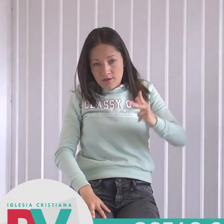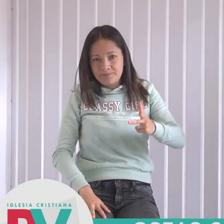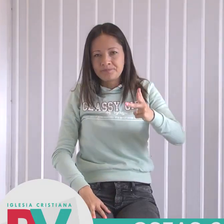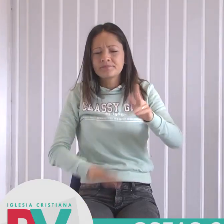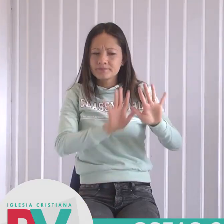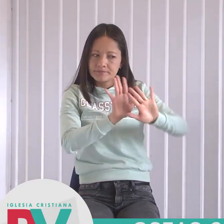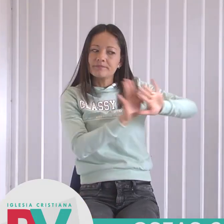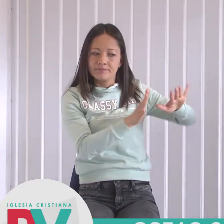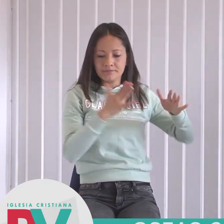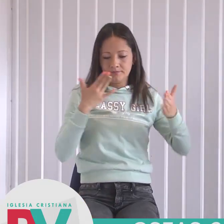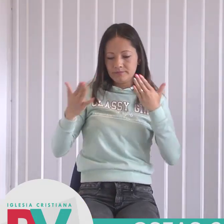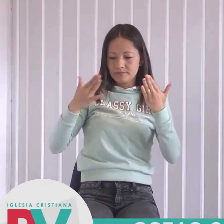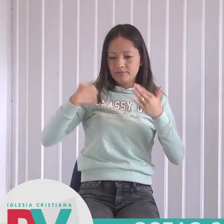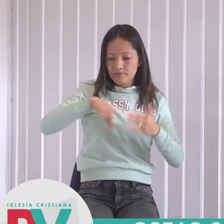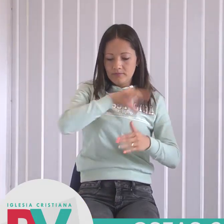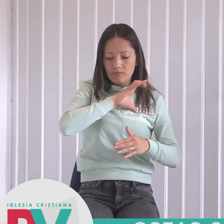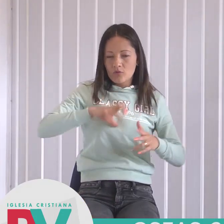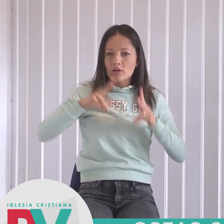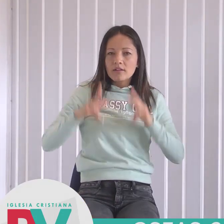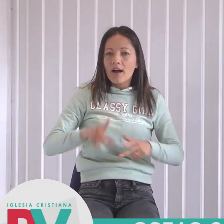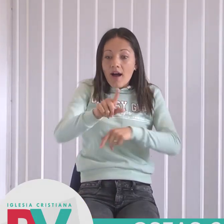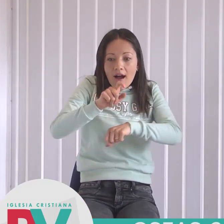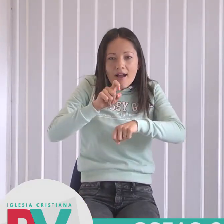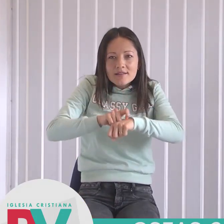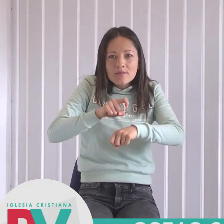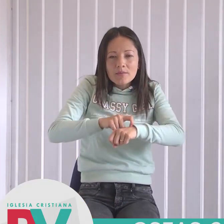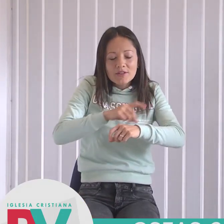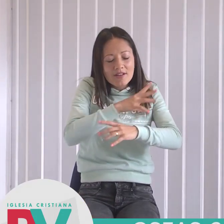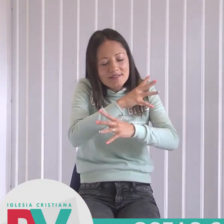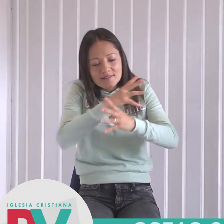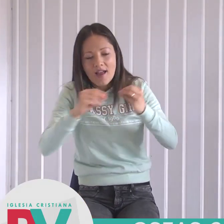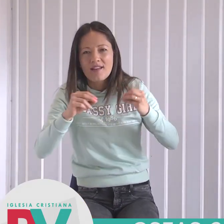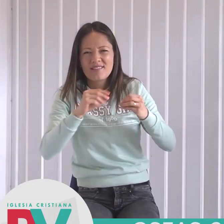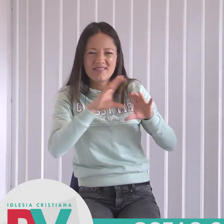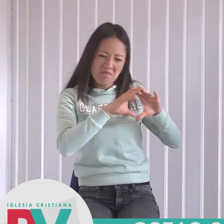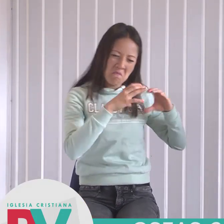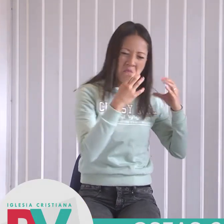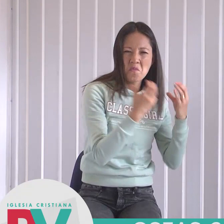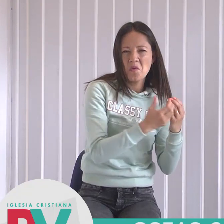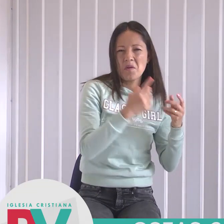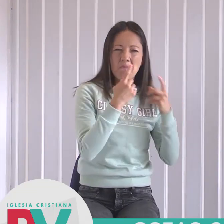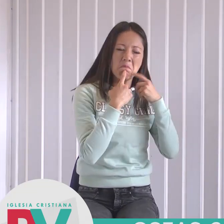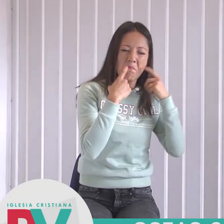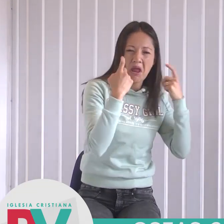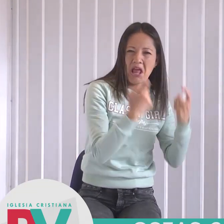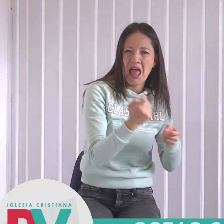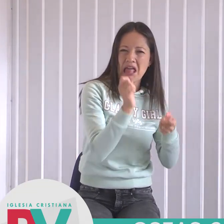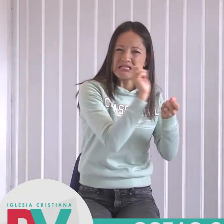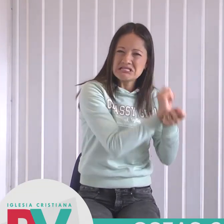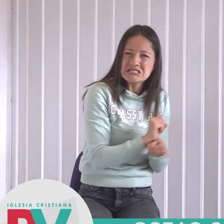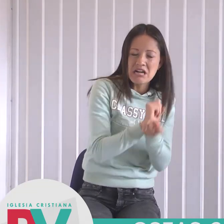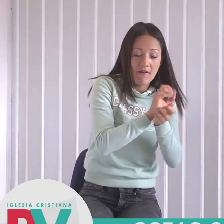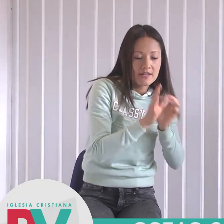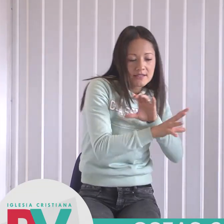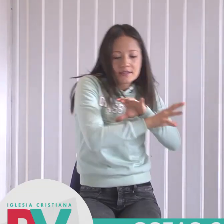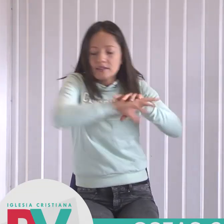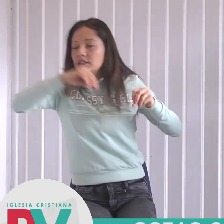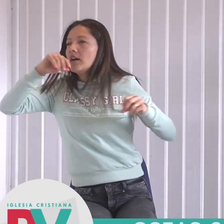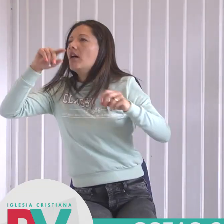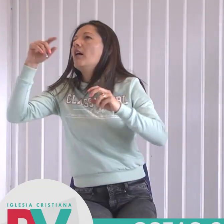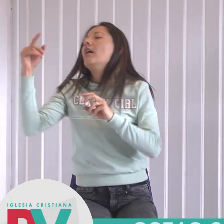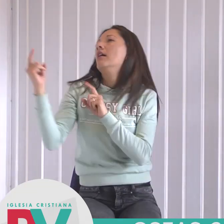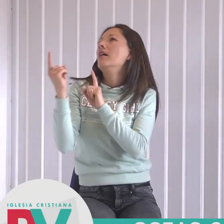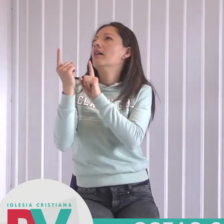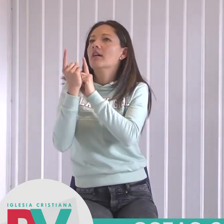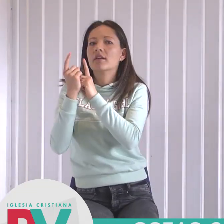como cristianos también debería significar el momento en el cual salimos de nuestros pecados, de nuestra inmundicia, y poder estar delante de Él. Pero